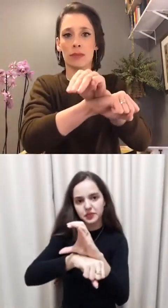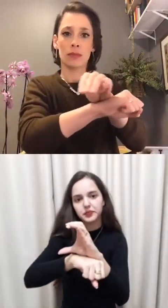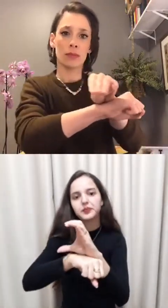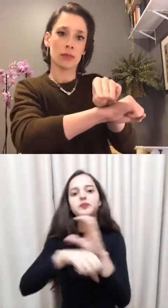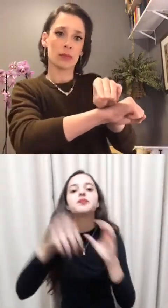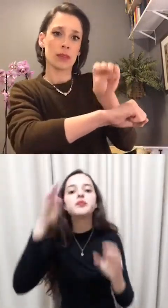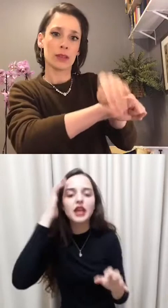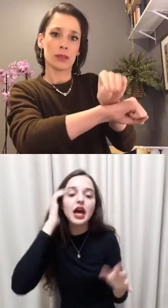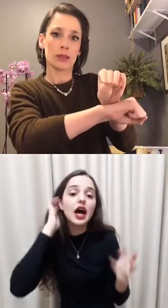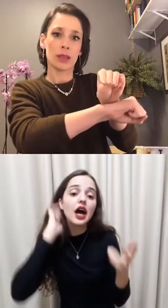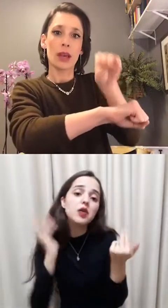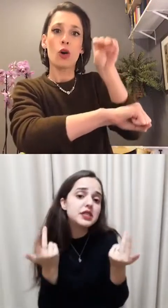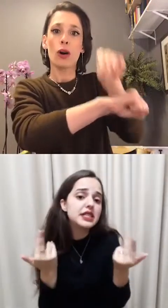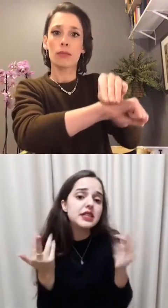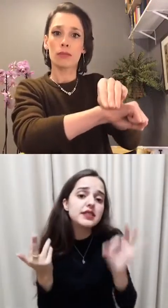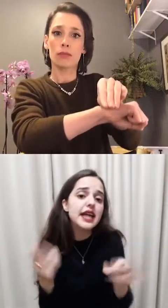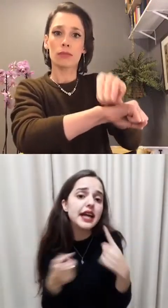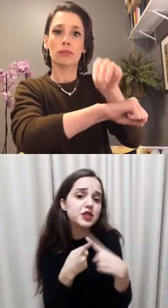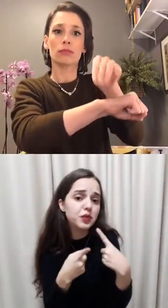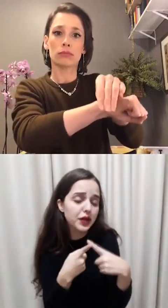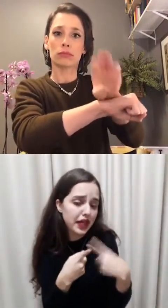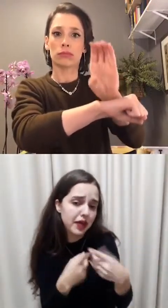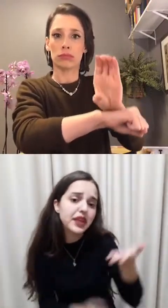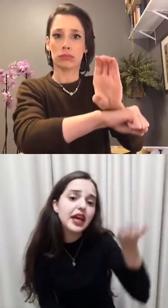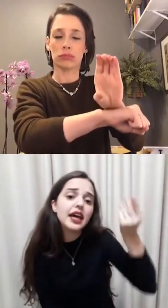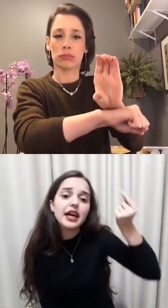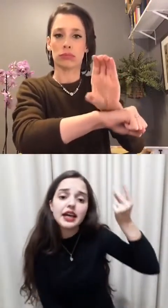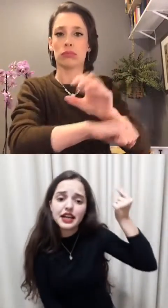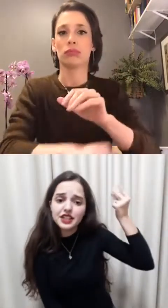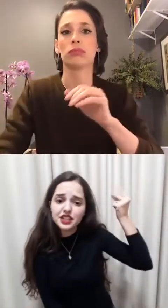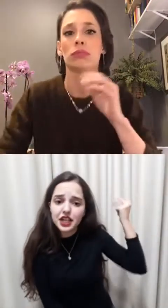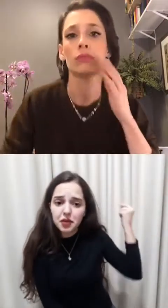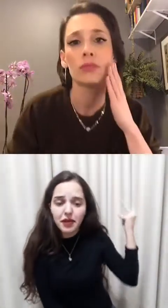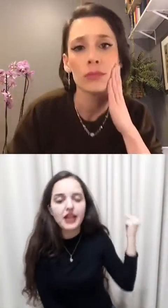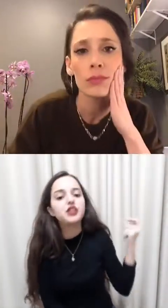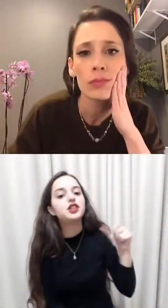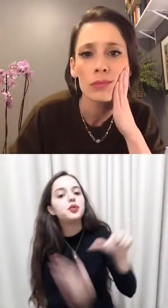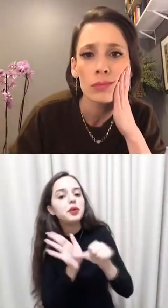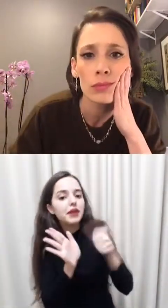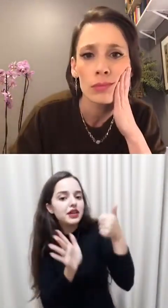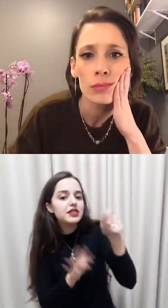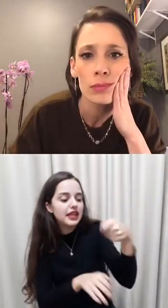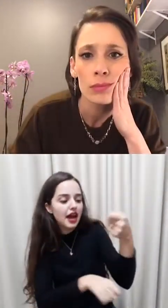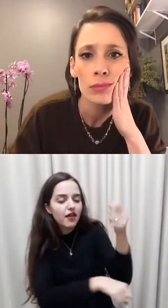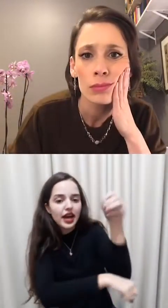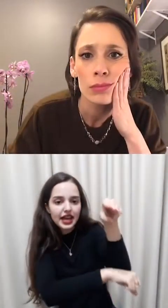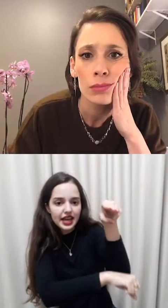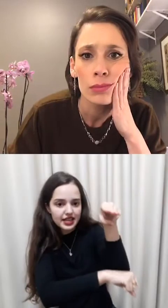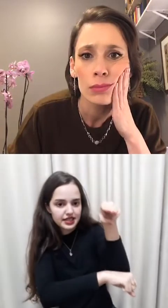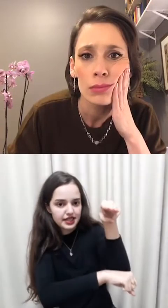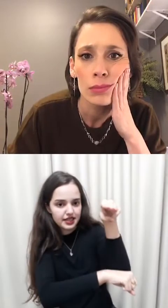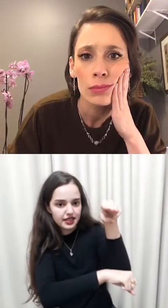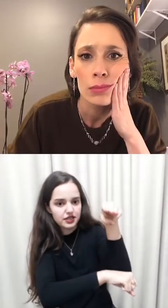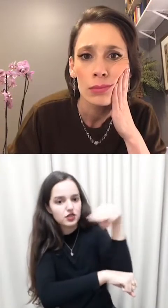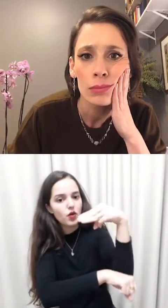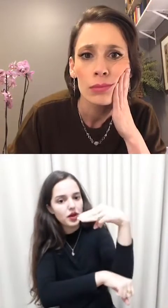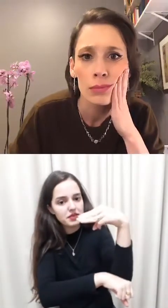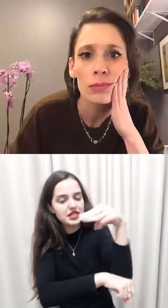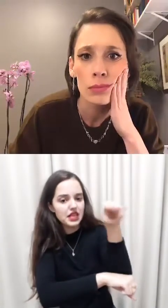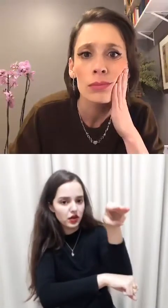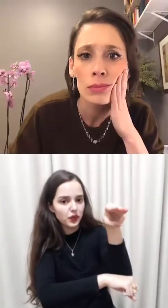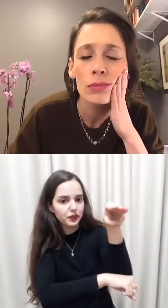MC. Ambos estão certos, por quê? Antigamente, o primeiro sinal era esse, só